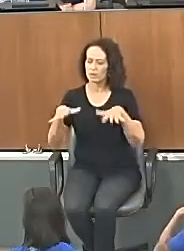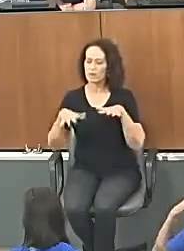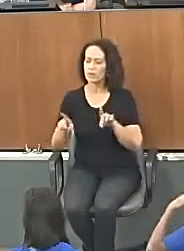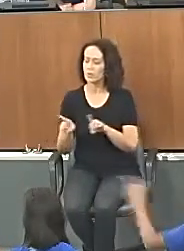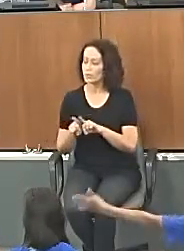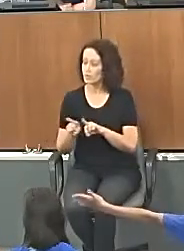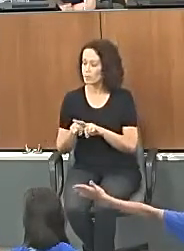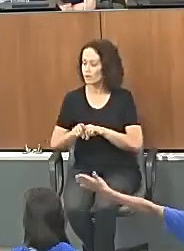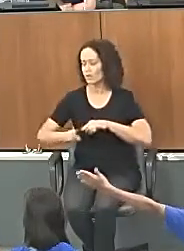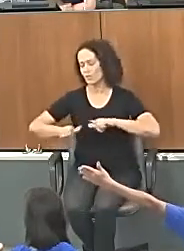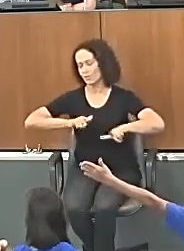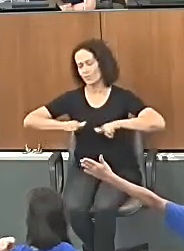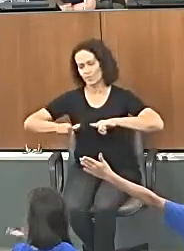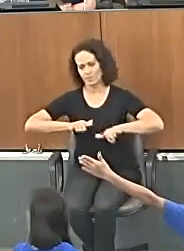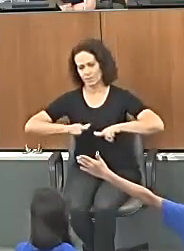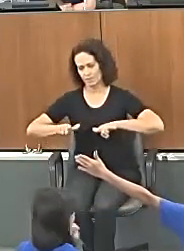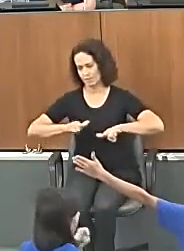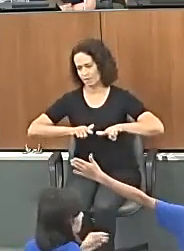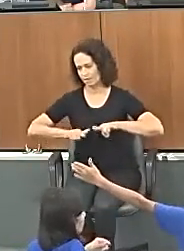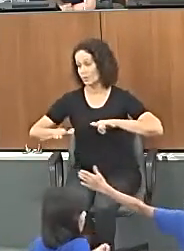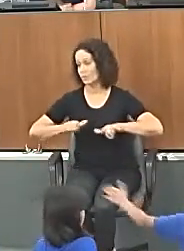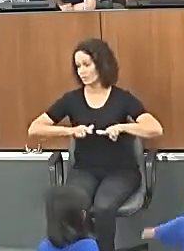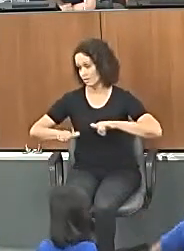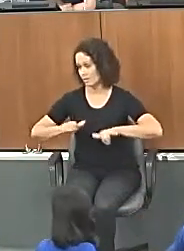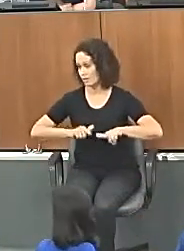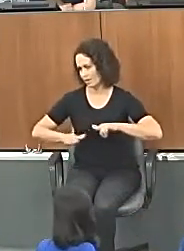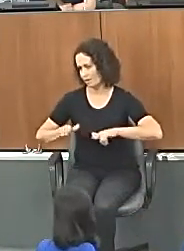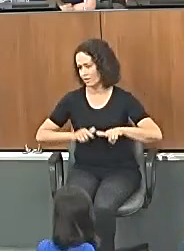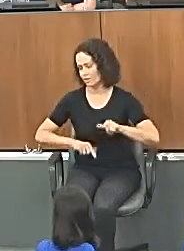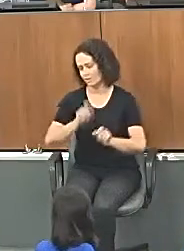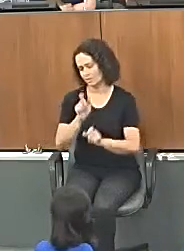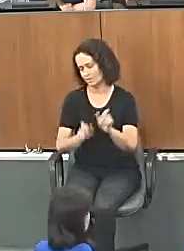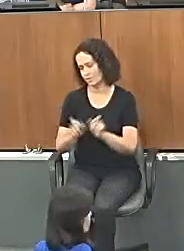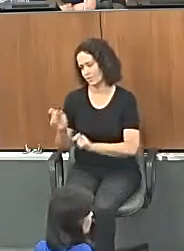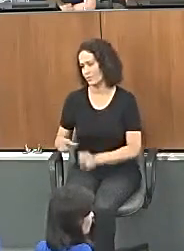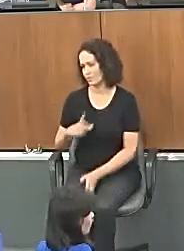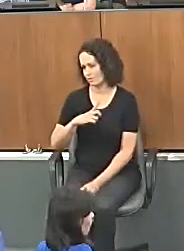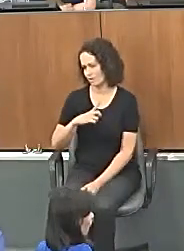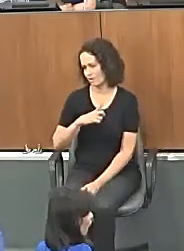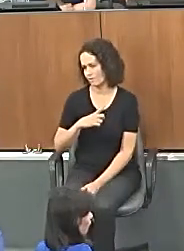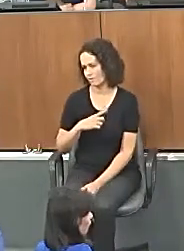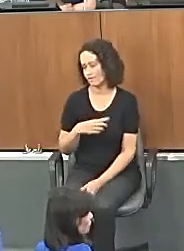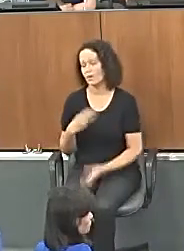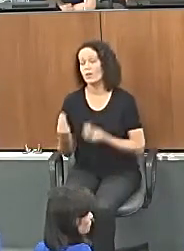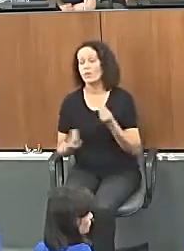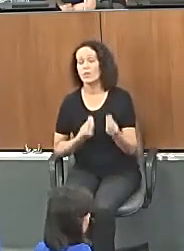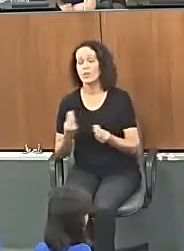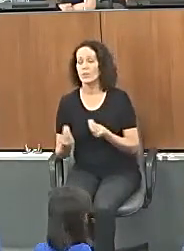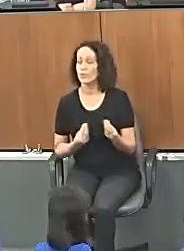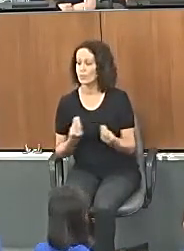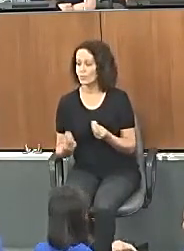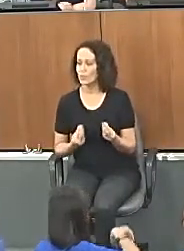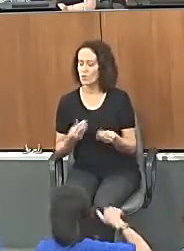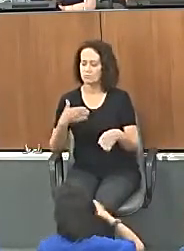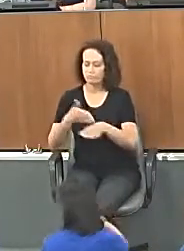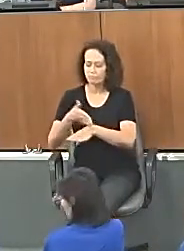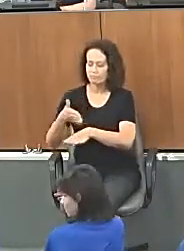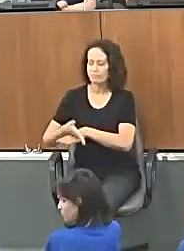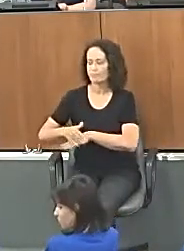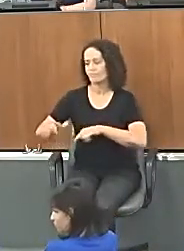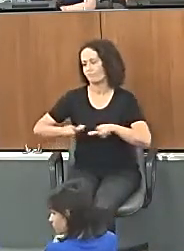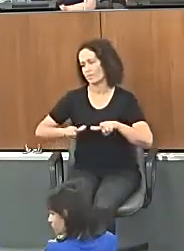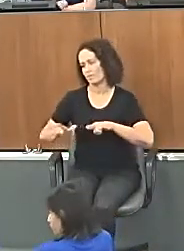o trabalho não é o trabalho trabalho com essas pessoas como que anda o mercado de trabalho para essas pessoas